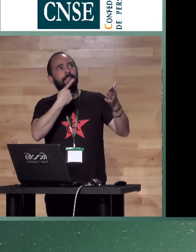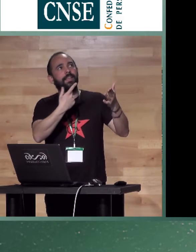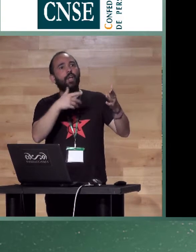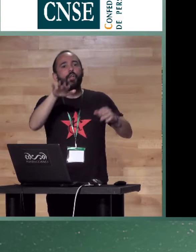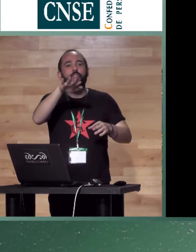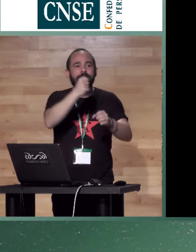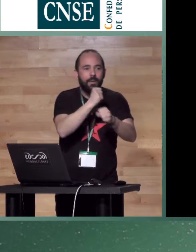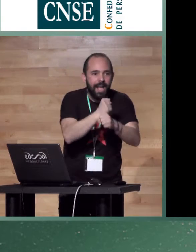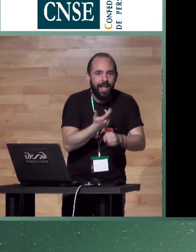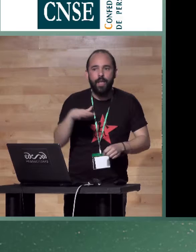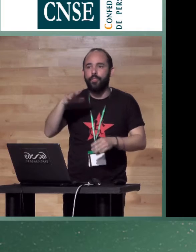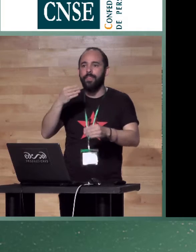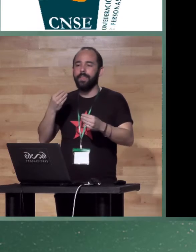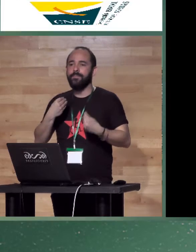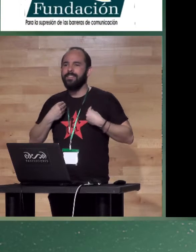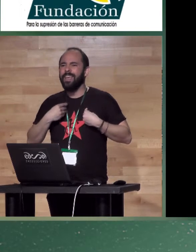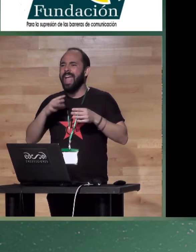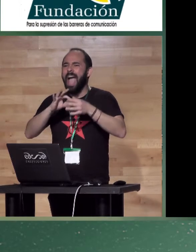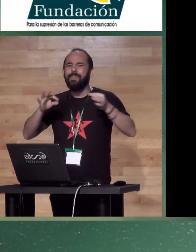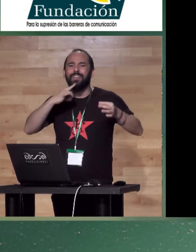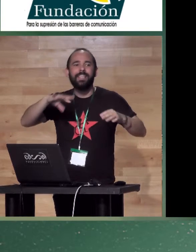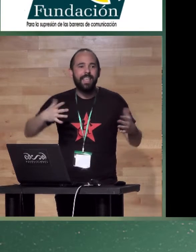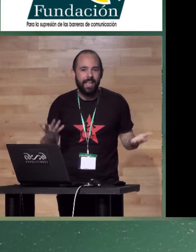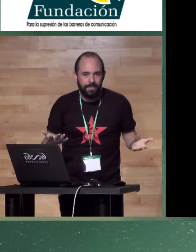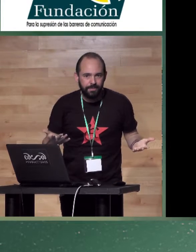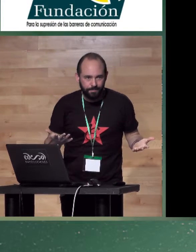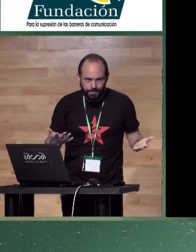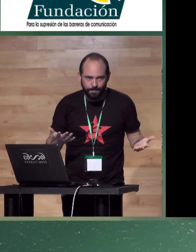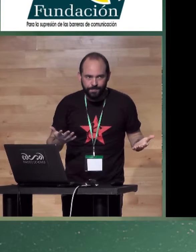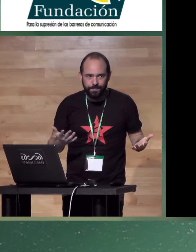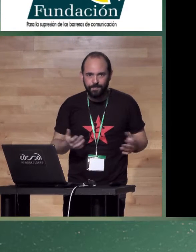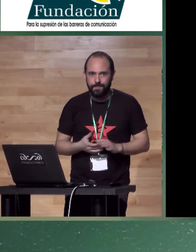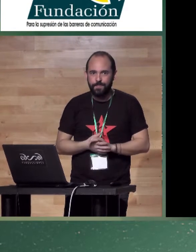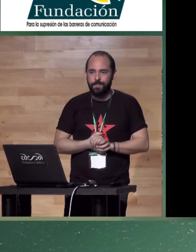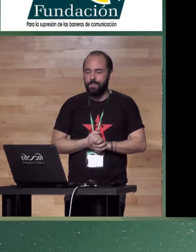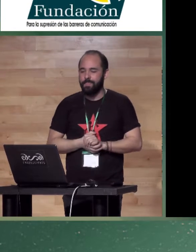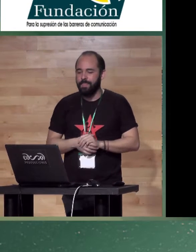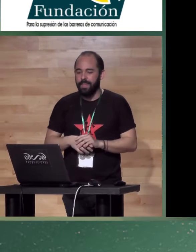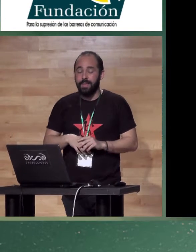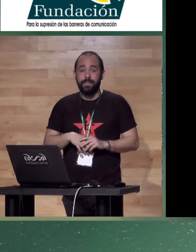Y sociológica, dónde trabaja, dónde vive, quiénes son sus amigos.